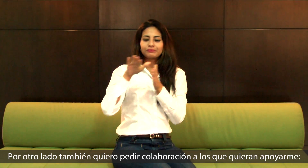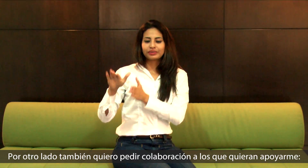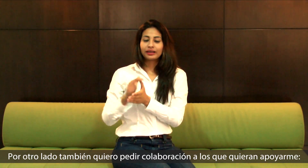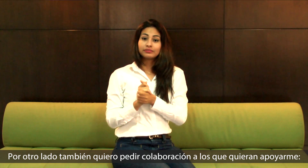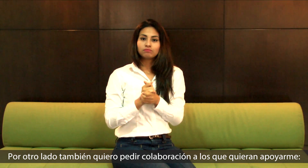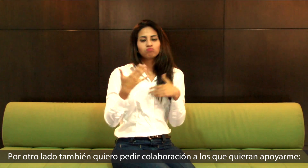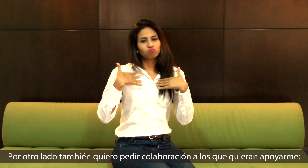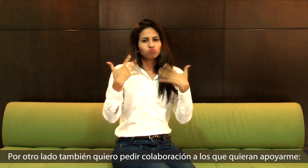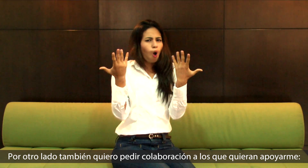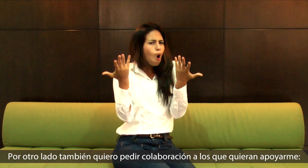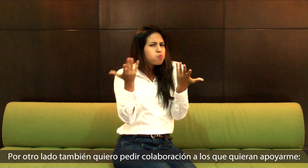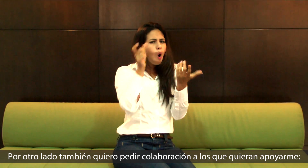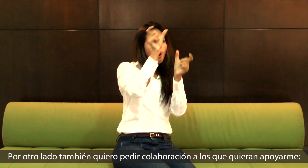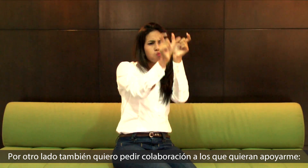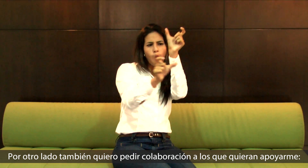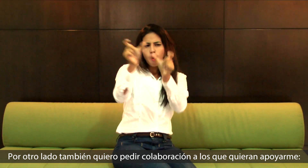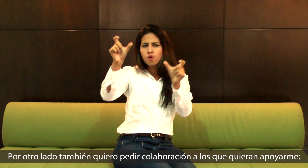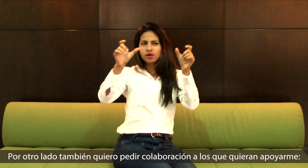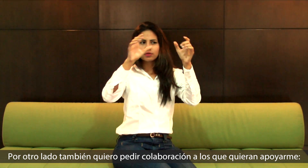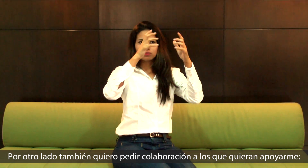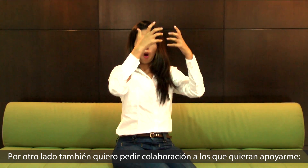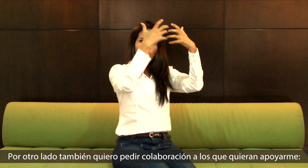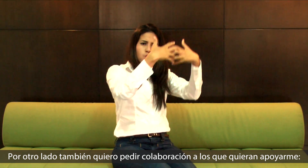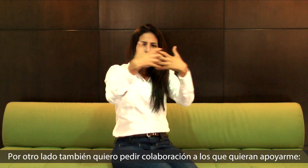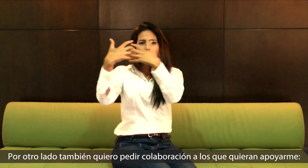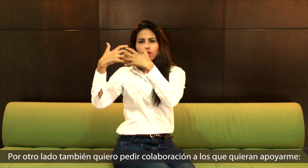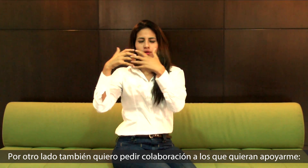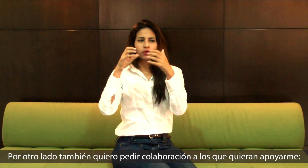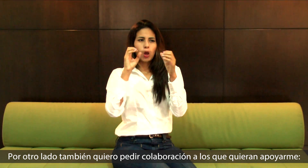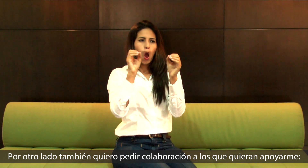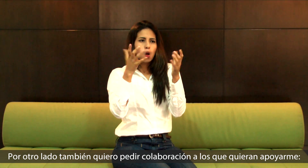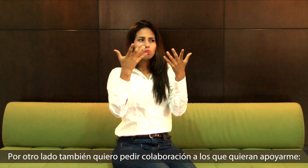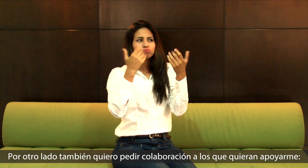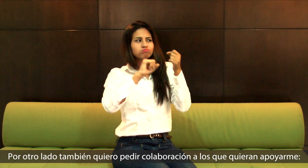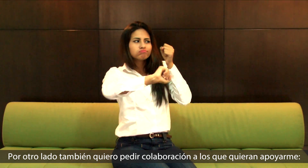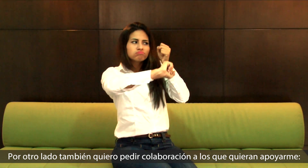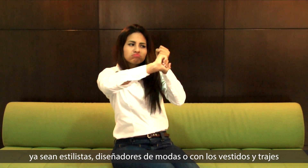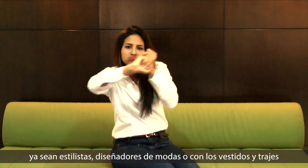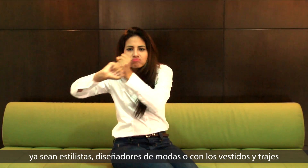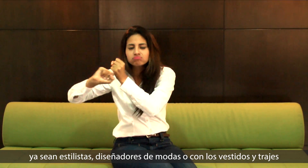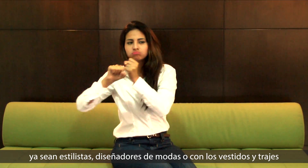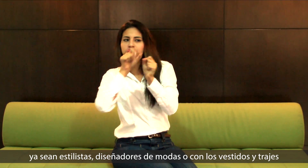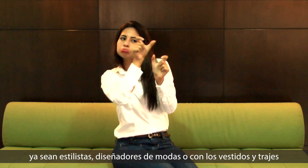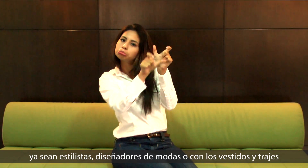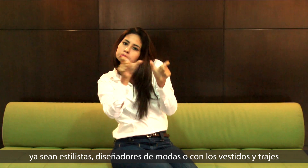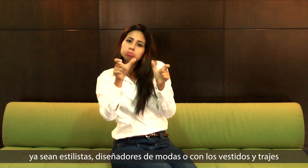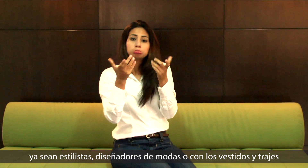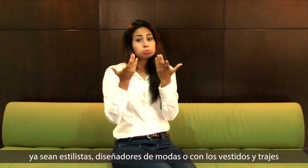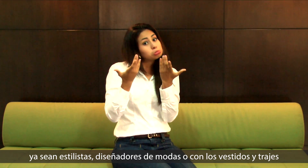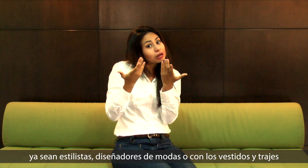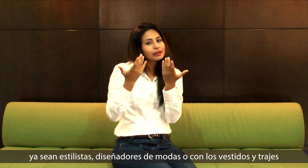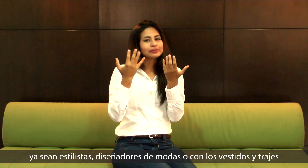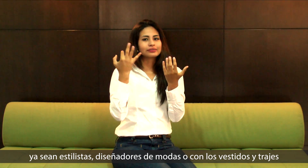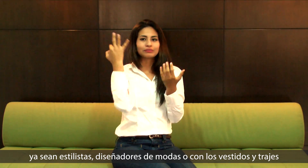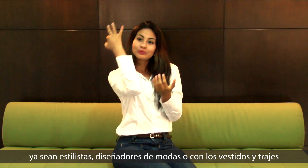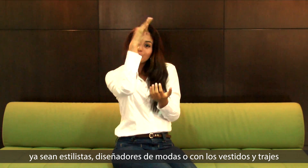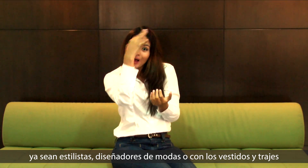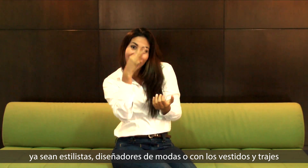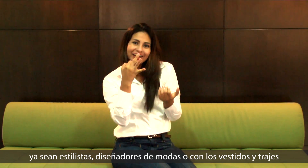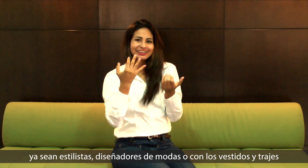Por otro lado, también quiero pedir colaboración a los que quieran apoyarme, ya sean estilistas, diseñadores de moda